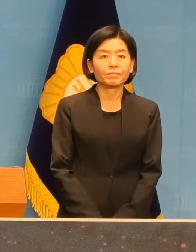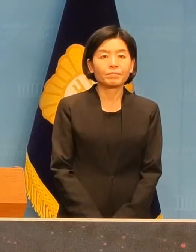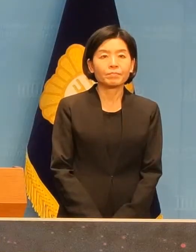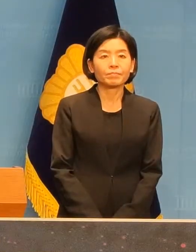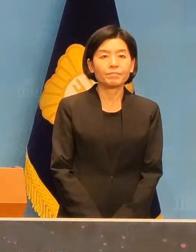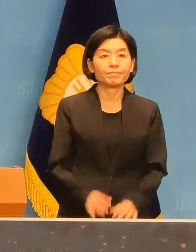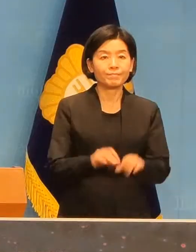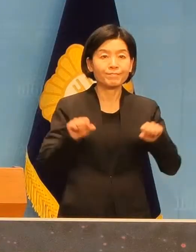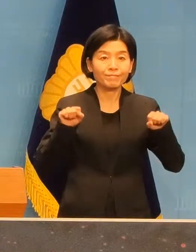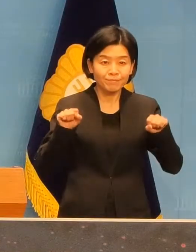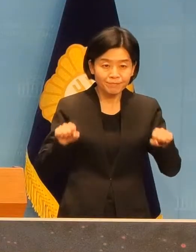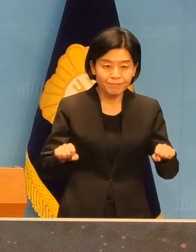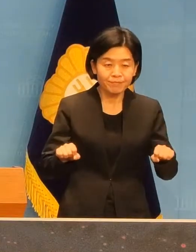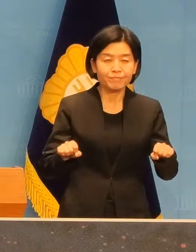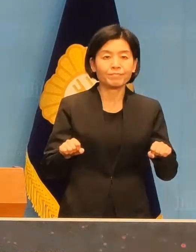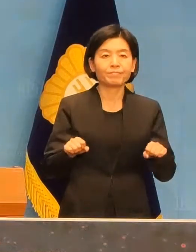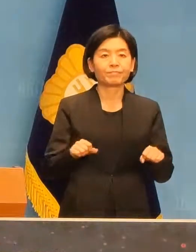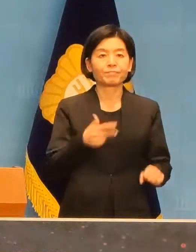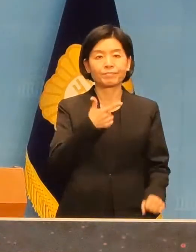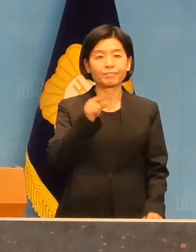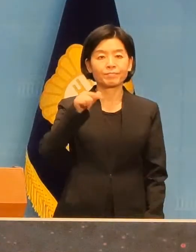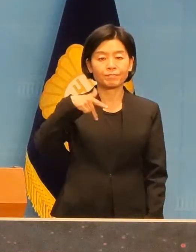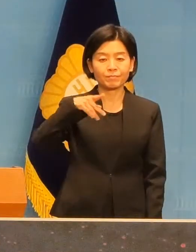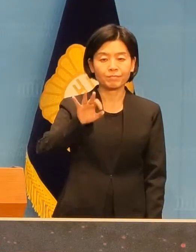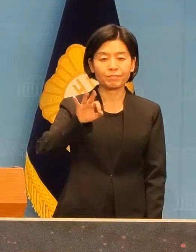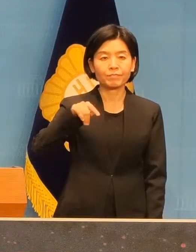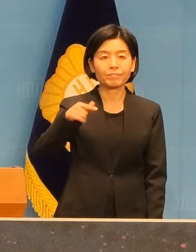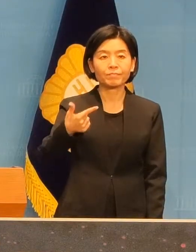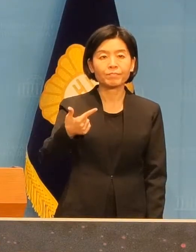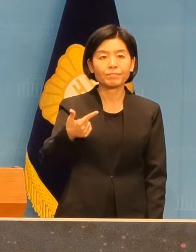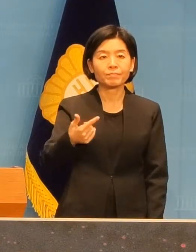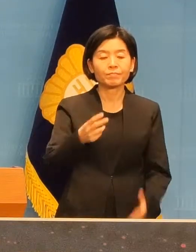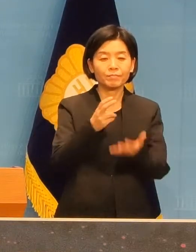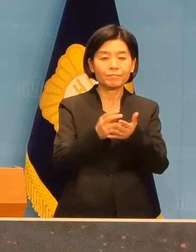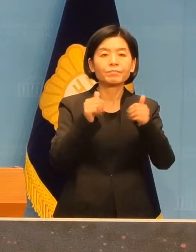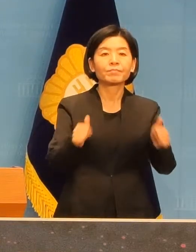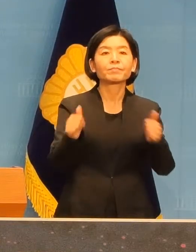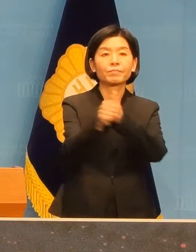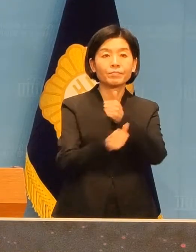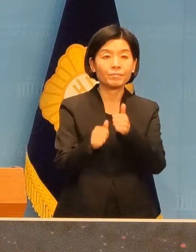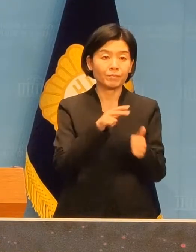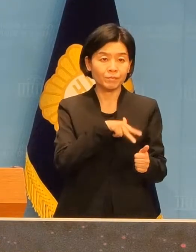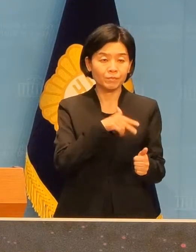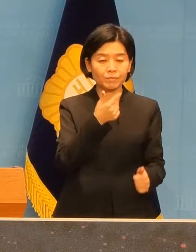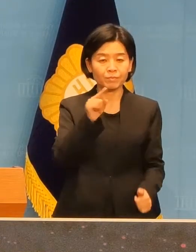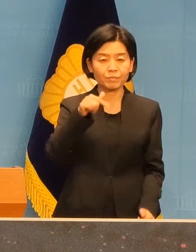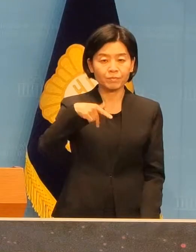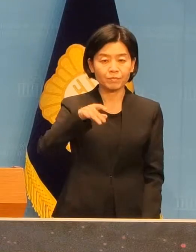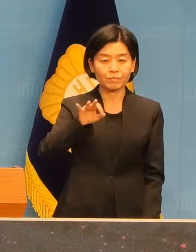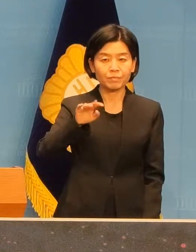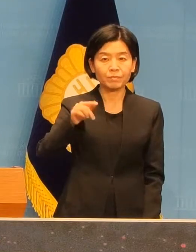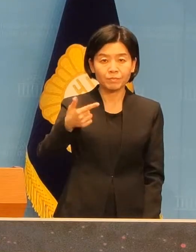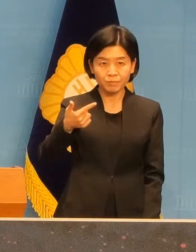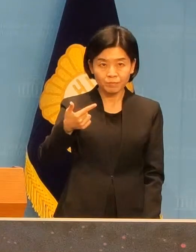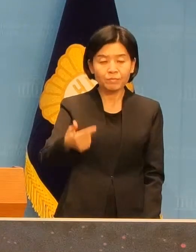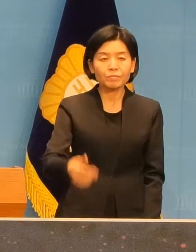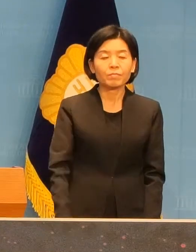네, 안녕하세요. 나경원입니다. 법사위 국회의원 나경원입니다. 국민의힘 국회의원